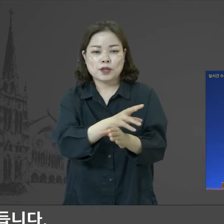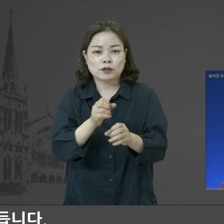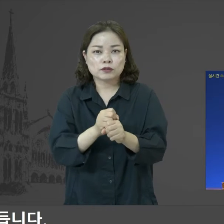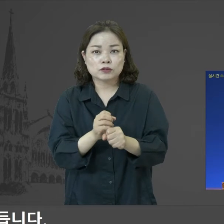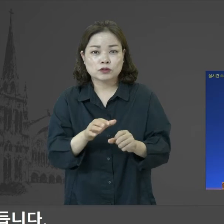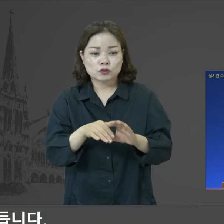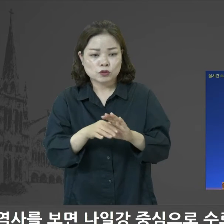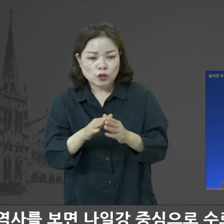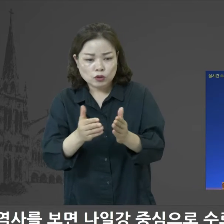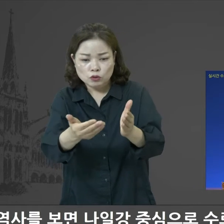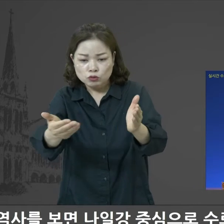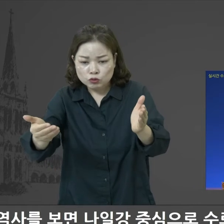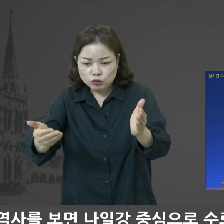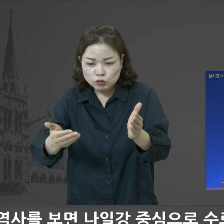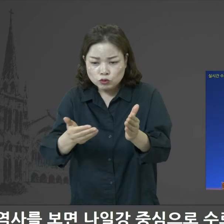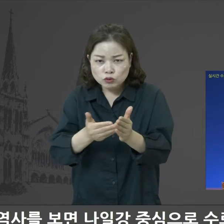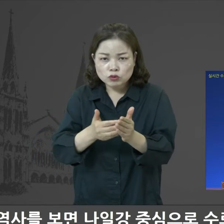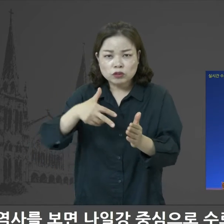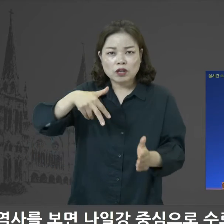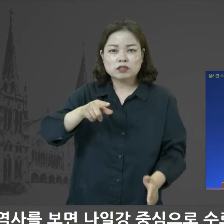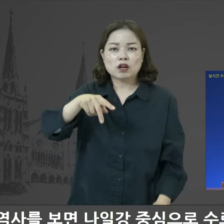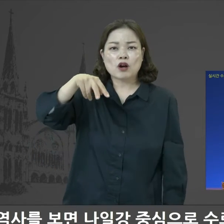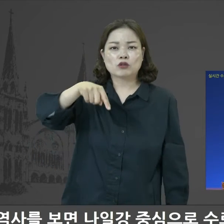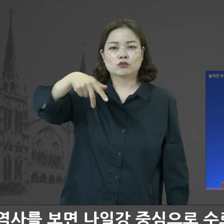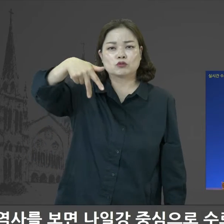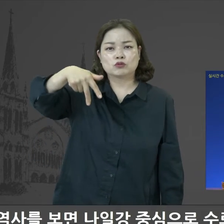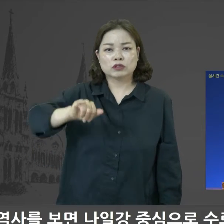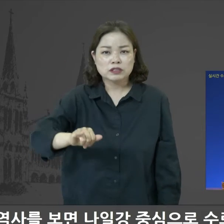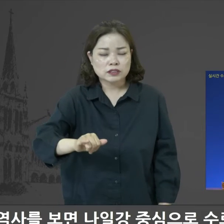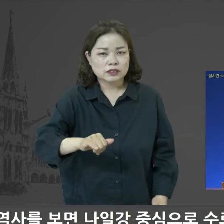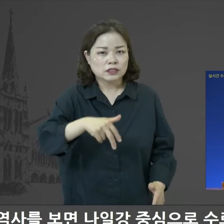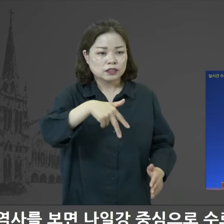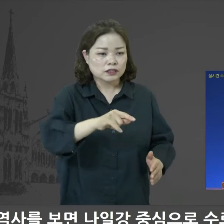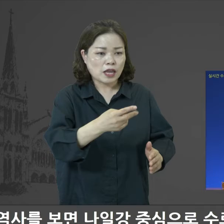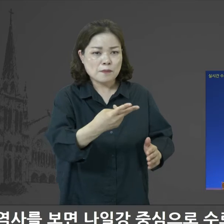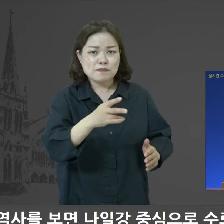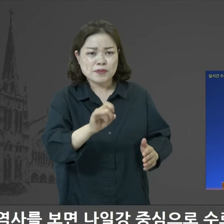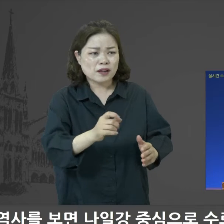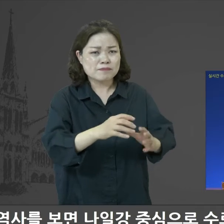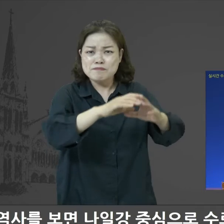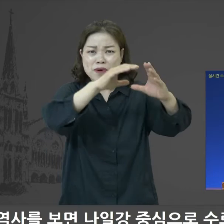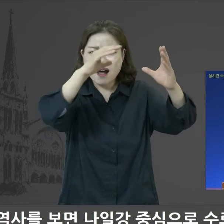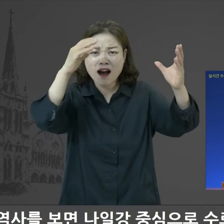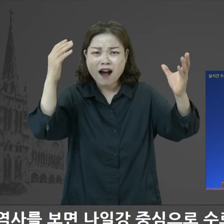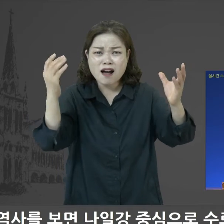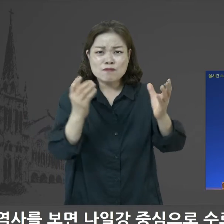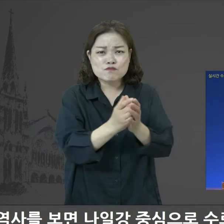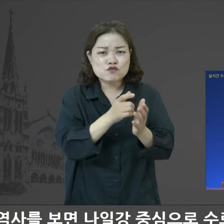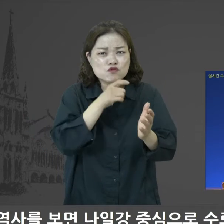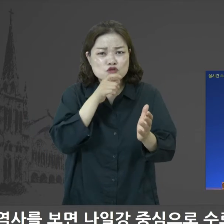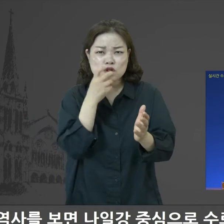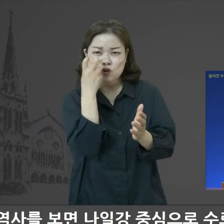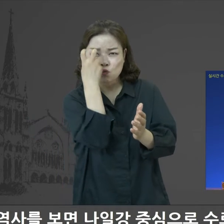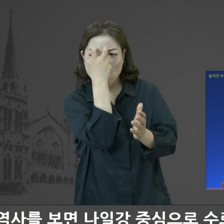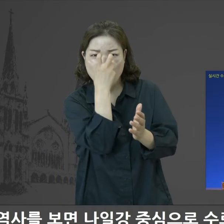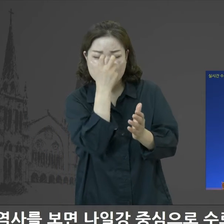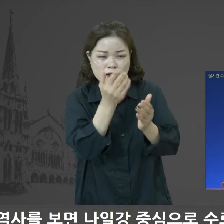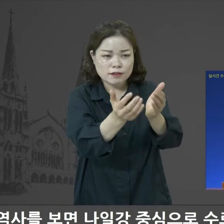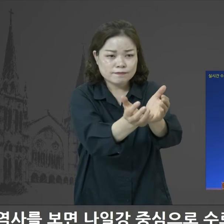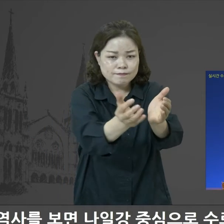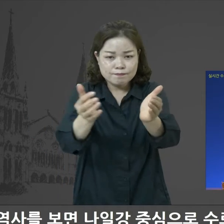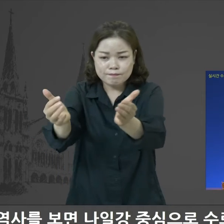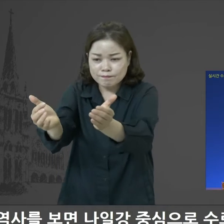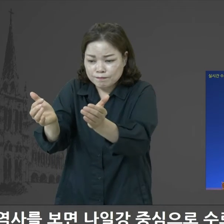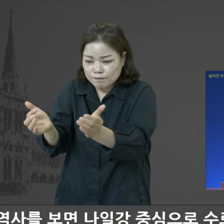운하도 만들고 수로도 만들고 저수지, 연못, 도랑, 제방, 댐 온갖 다양한 물을 관리할 수 있는